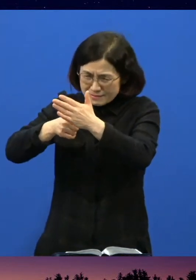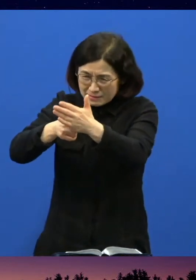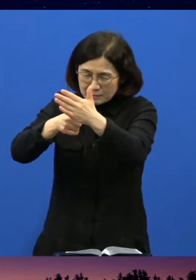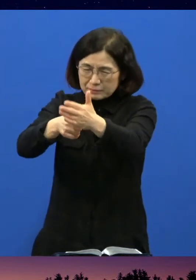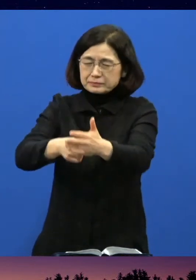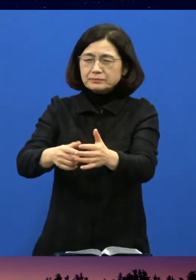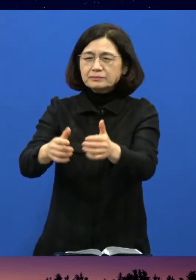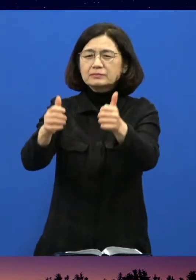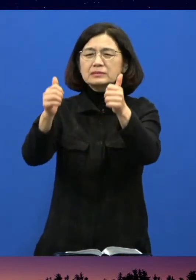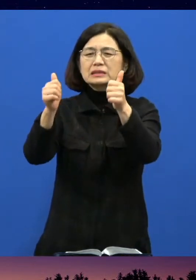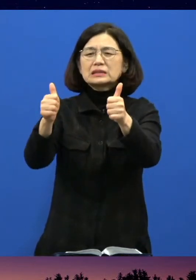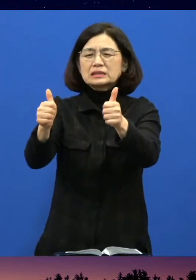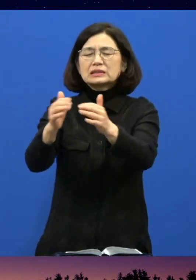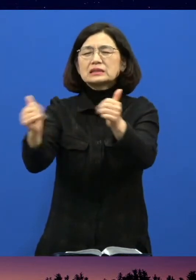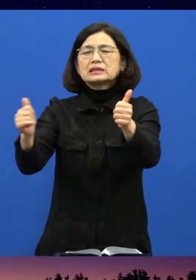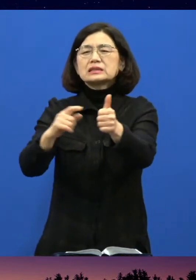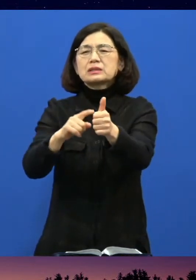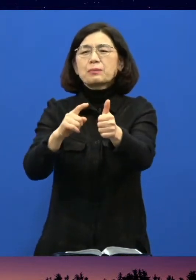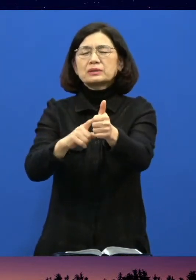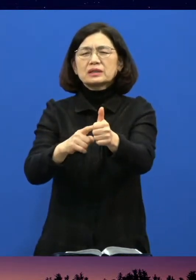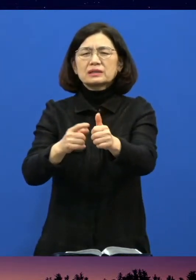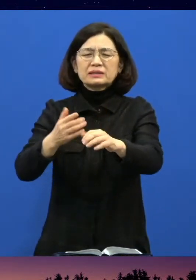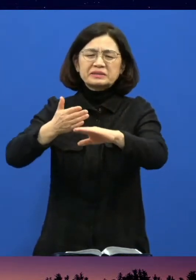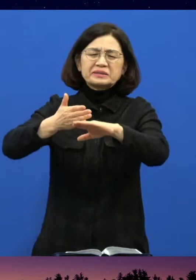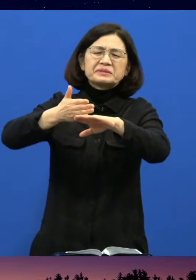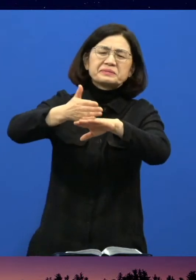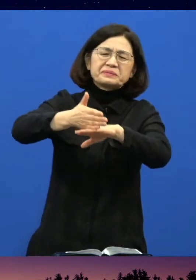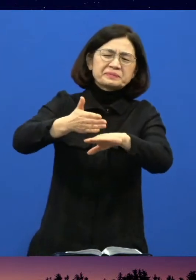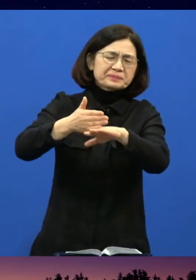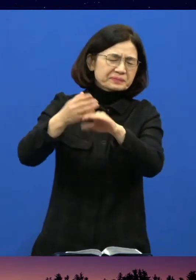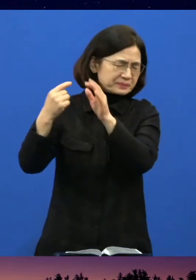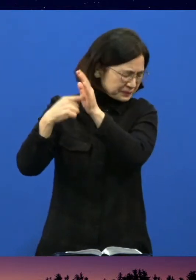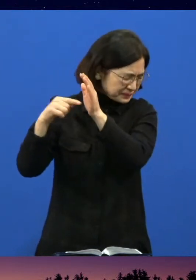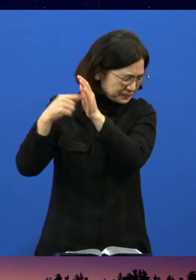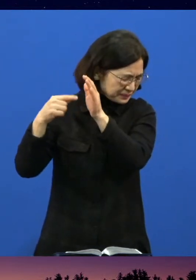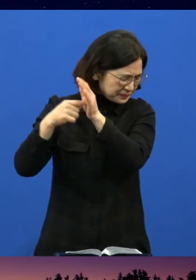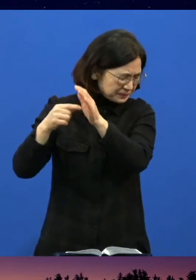재판장이 이제 늘어뜨리기 전략을 했는데 이 여인에게 안 먹히는 거예요.